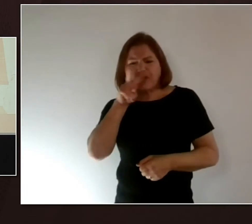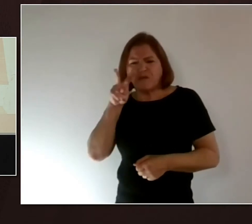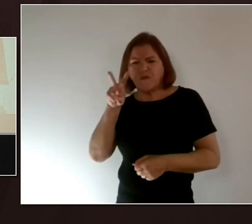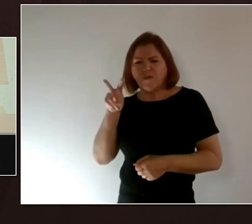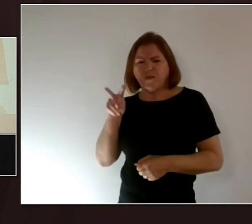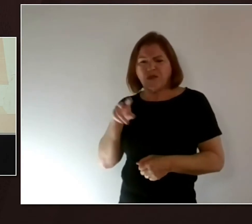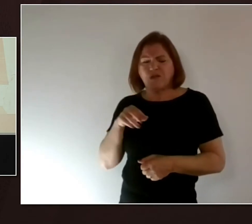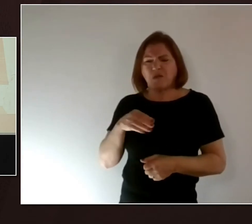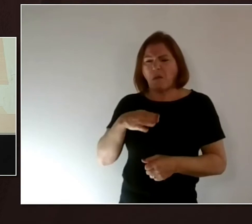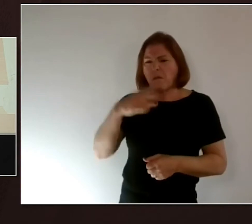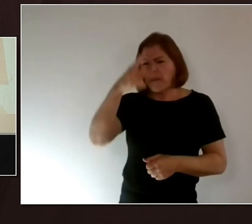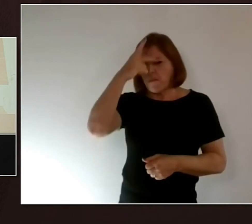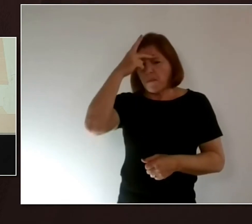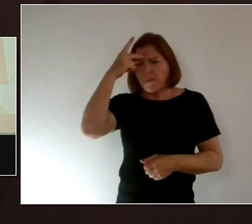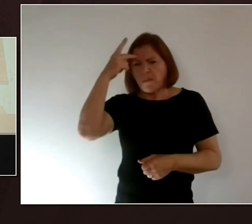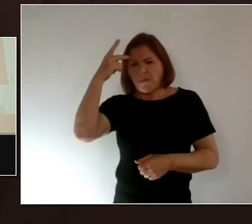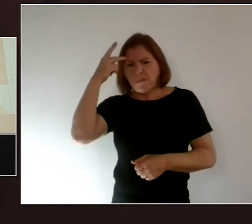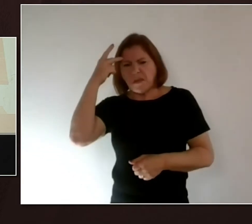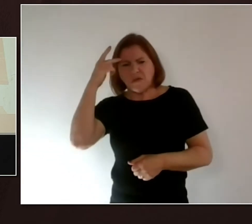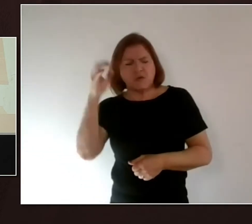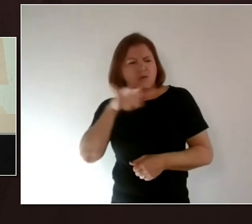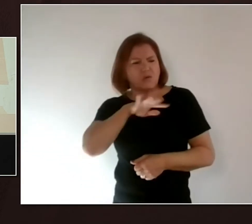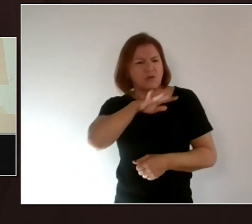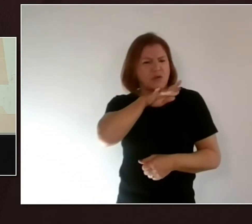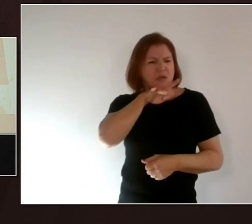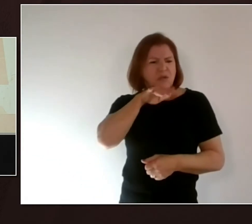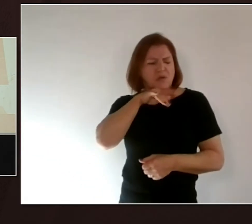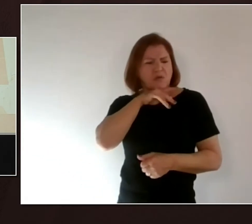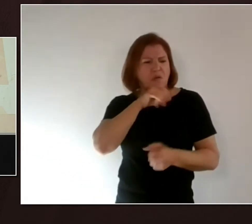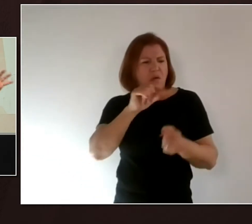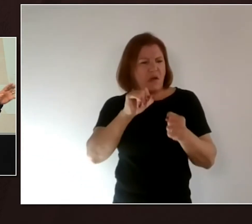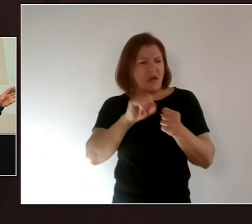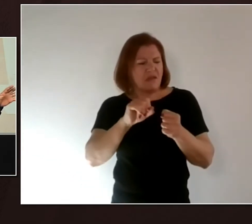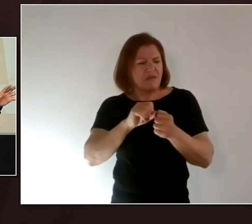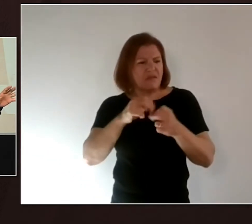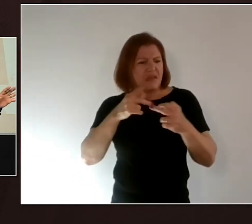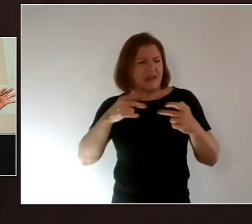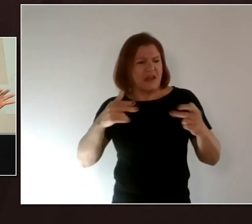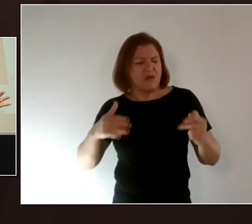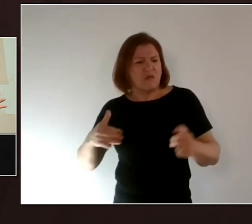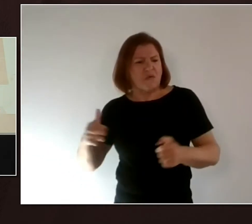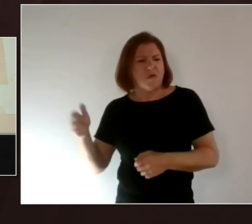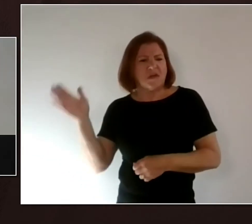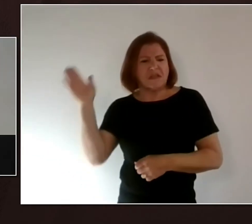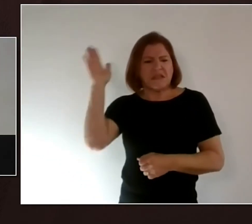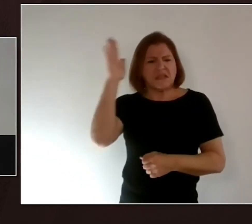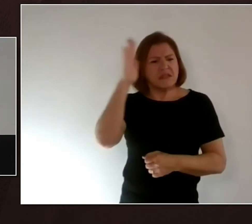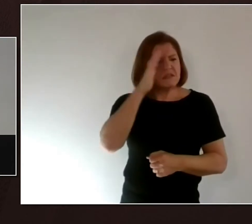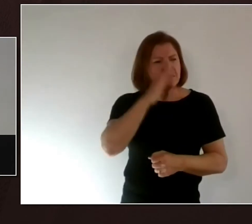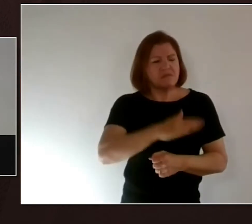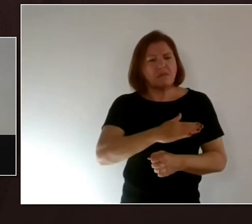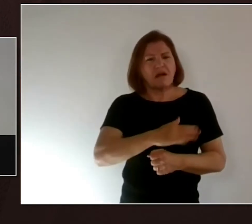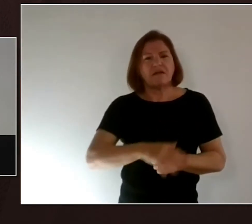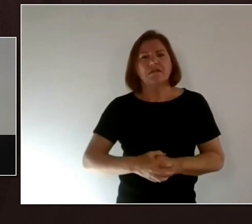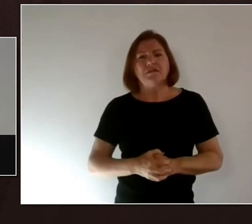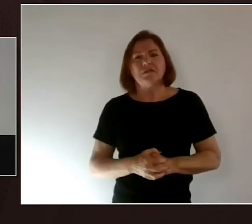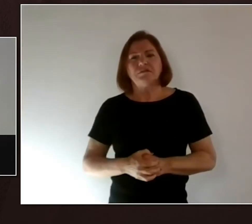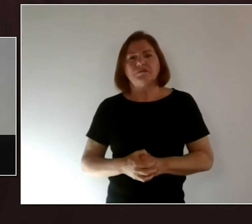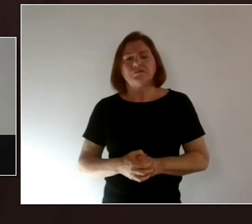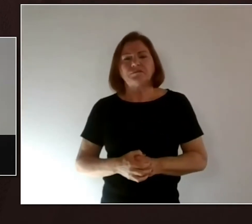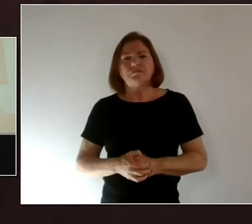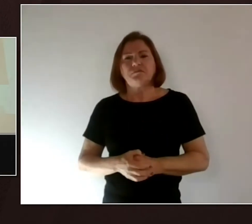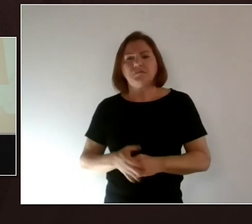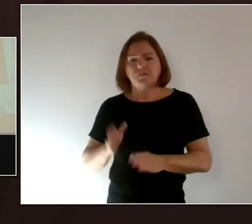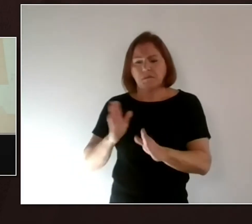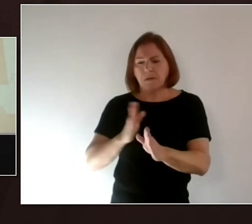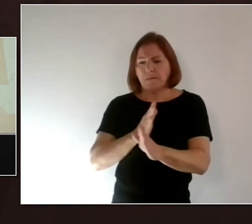alcançou o resultado desejado, o alvo agora são os cristãos em geral. Ele perseguiu o clero, agora